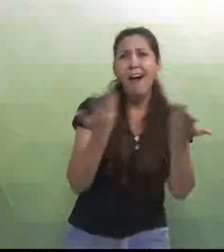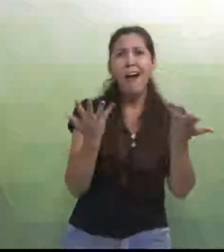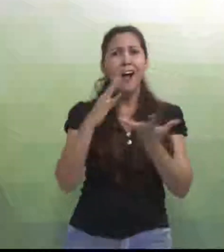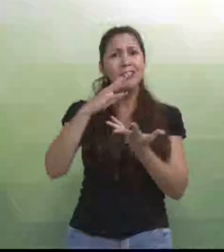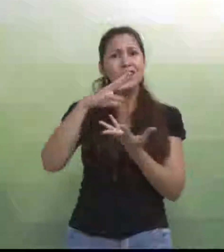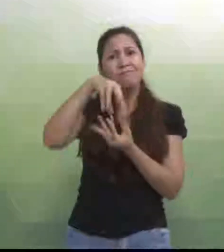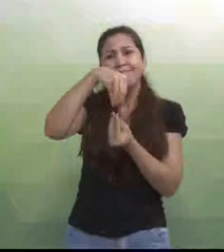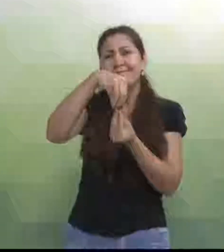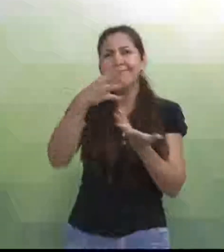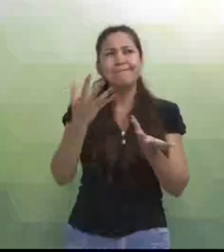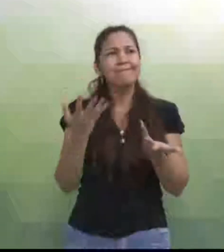engenharia,